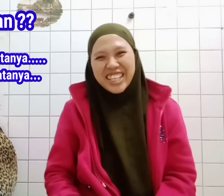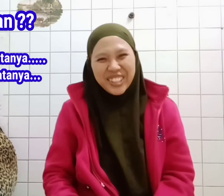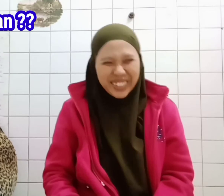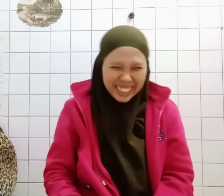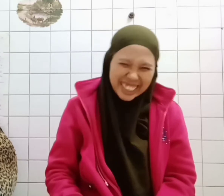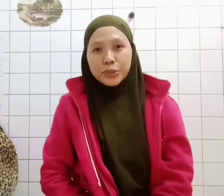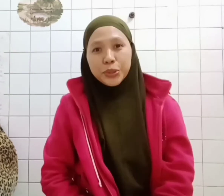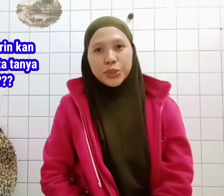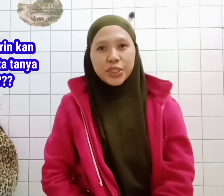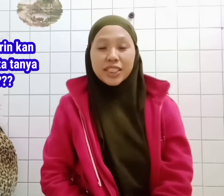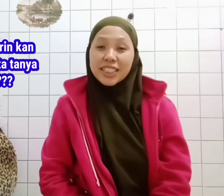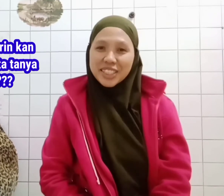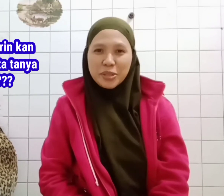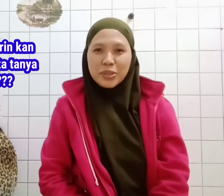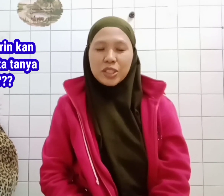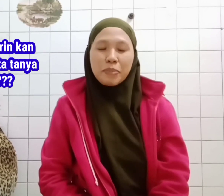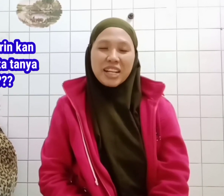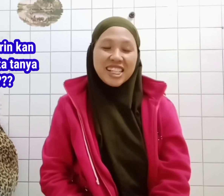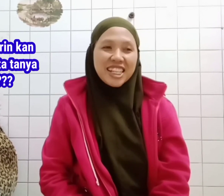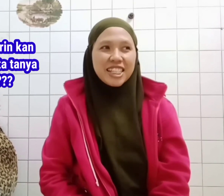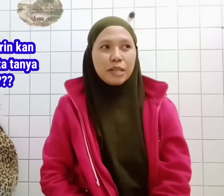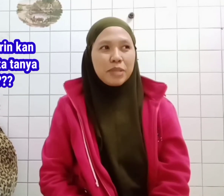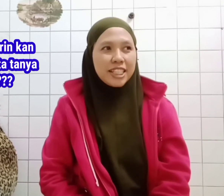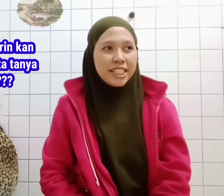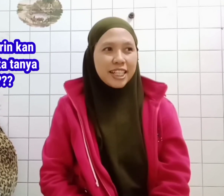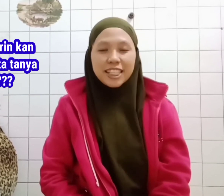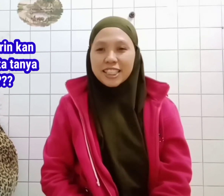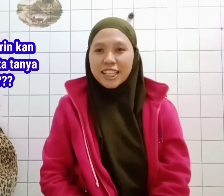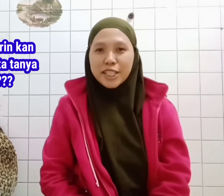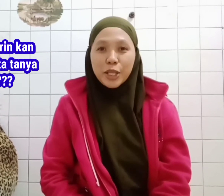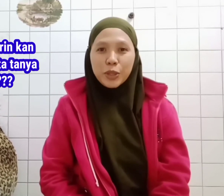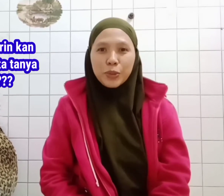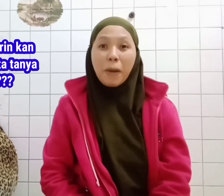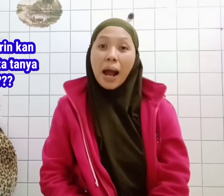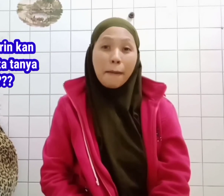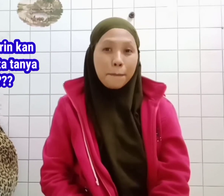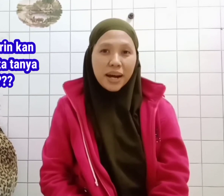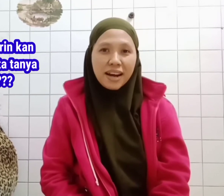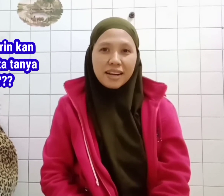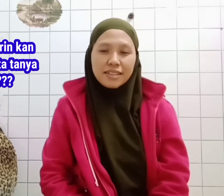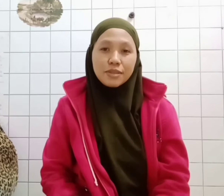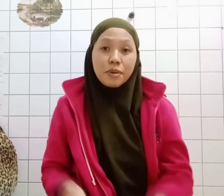gitu. Terus kemarin kan kita belajar kata tanya itu, mengapa gitu,